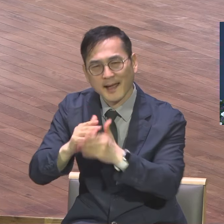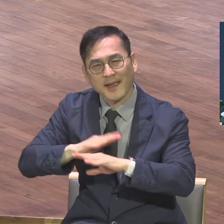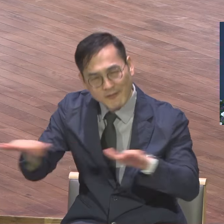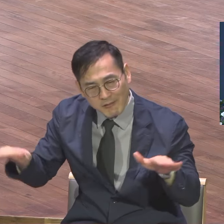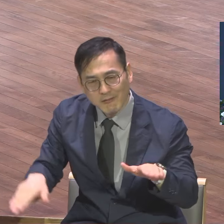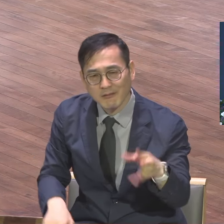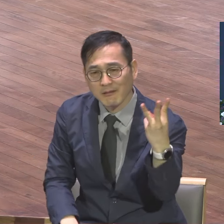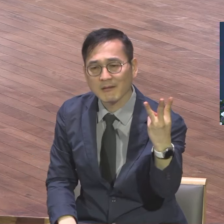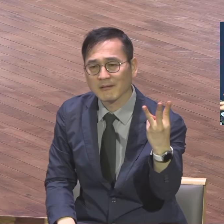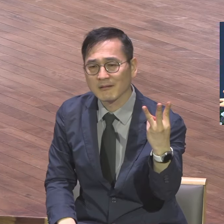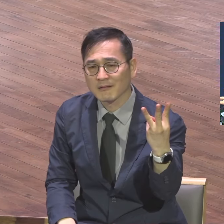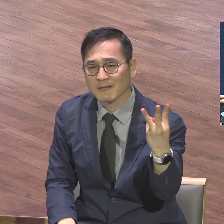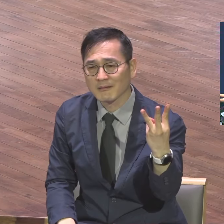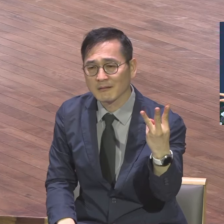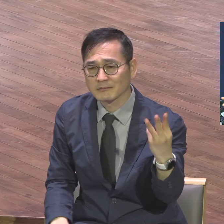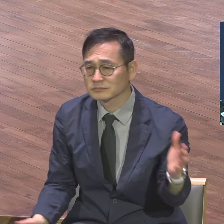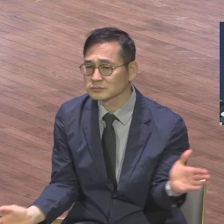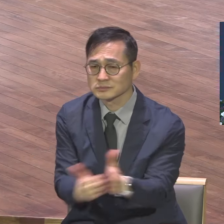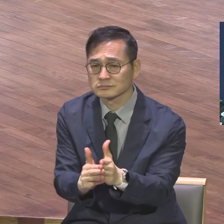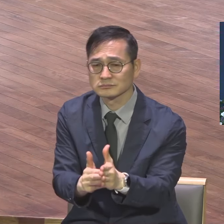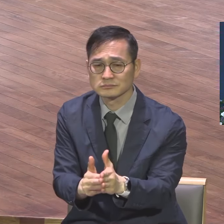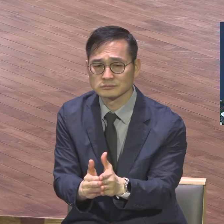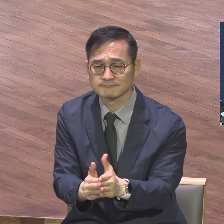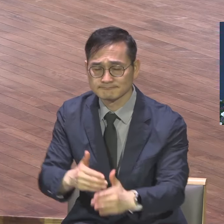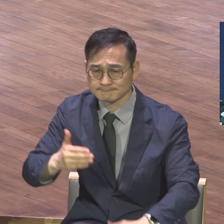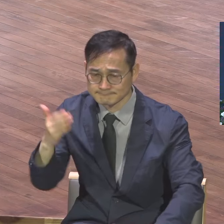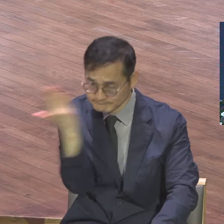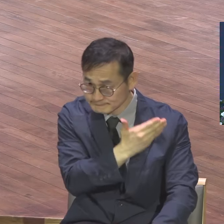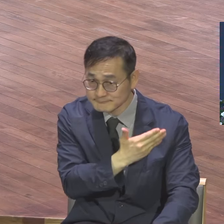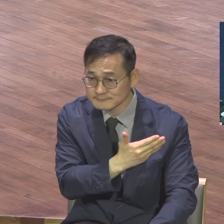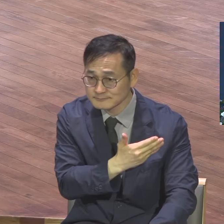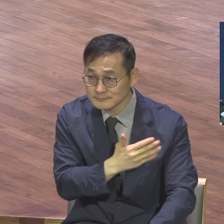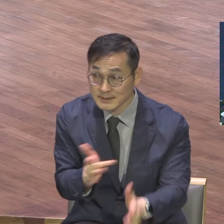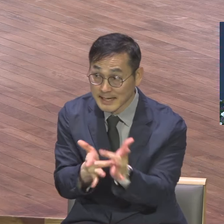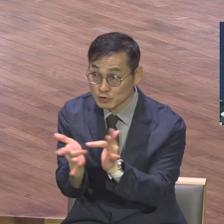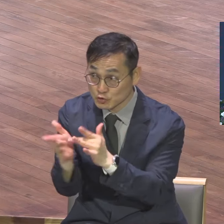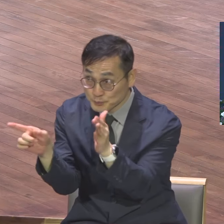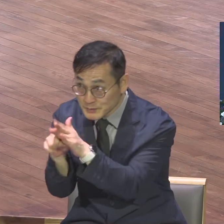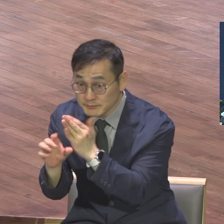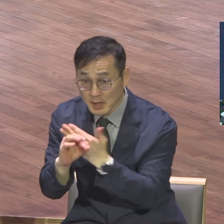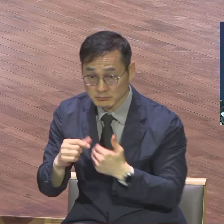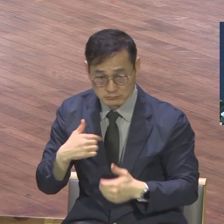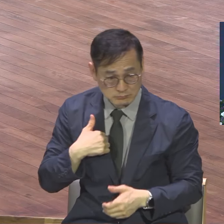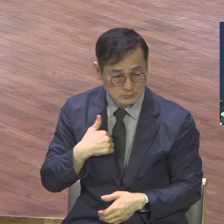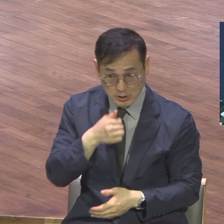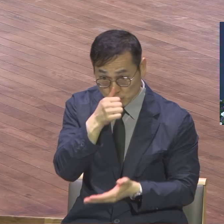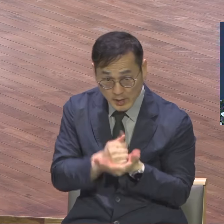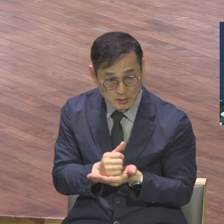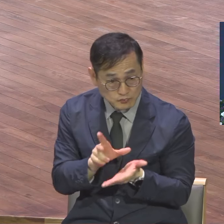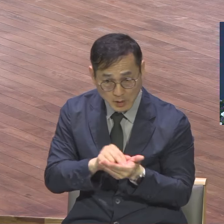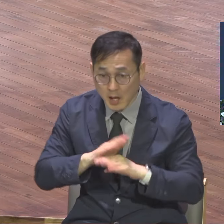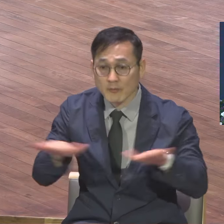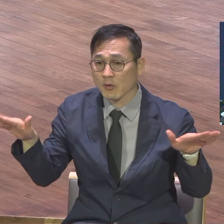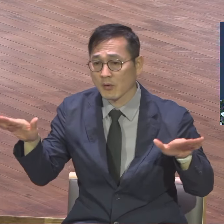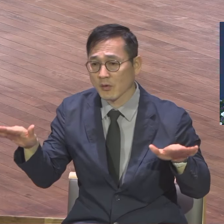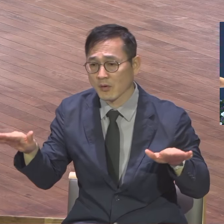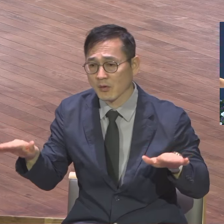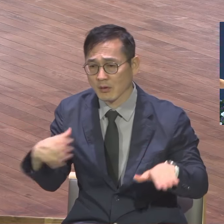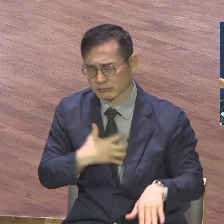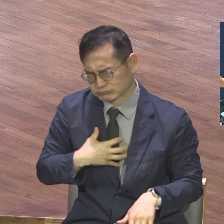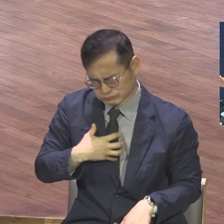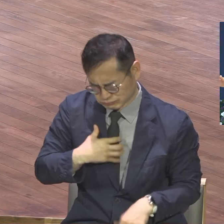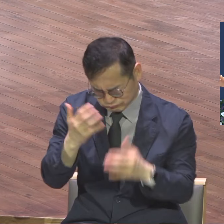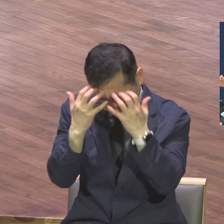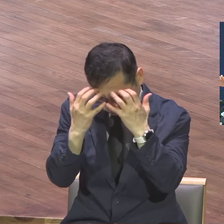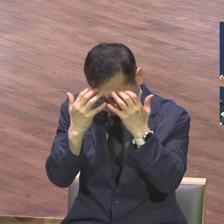이 저주 다 해결했죠. 끝난 거예요. 그 예수를 믿는 사람은 아무 문제가 없는 거예요. 문제 있어, 문제